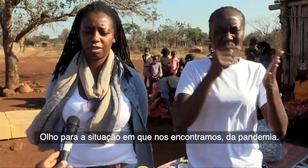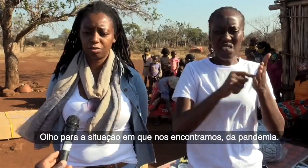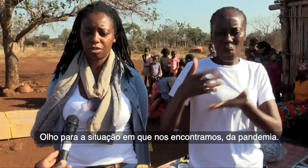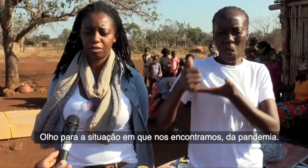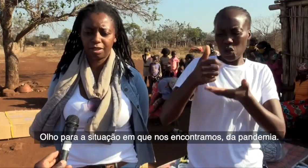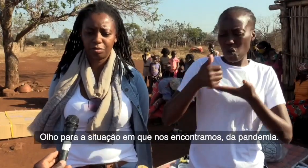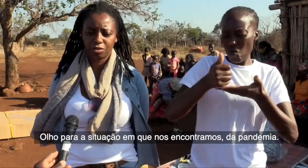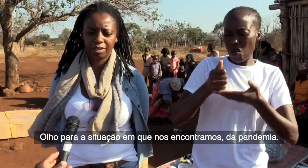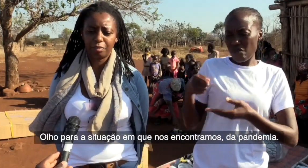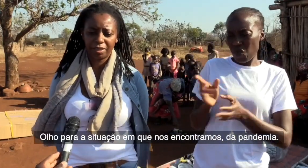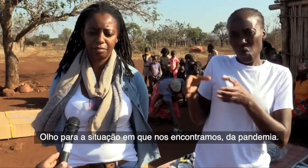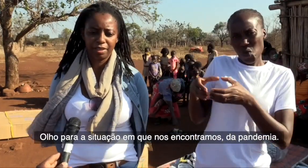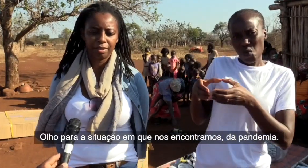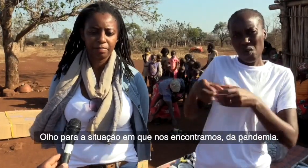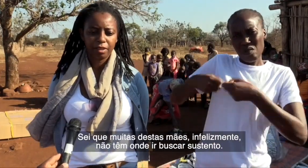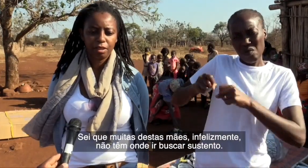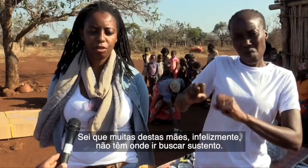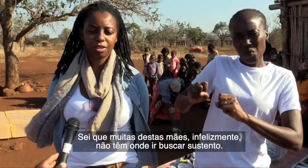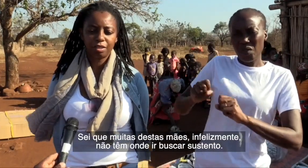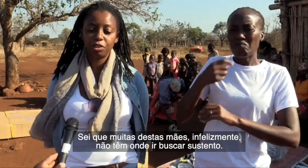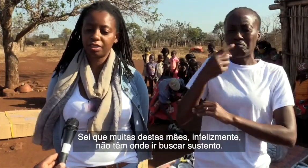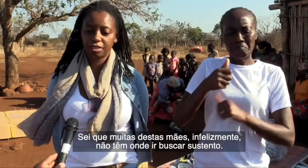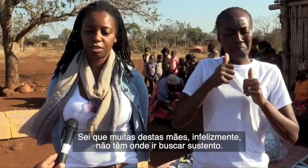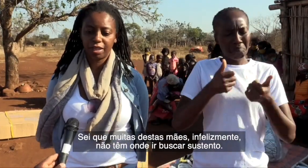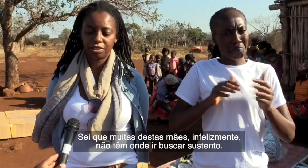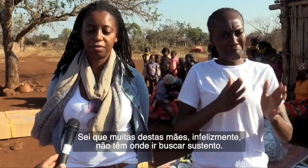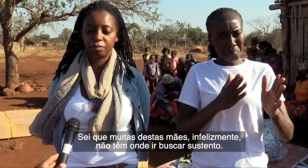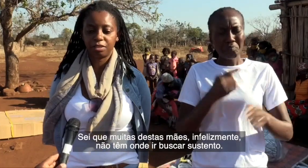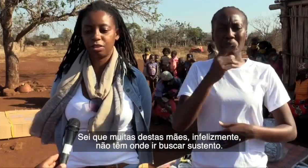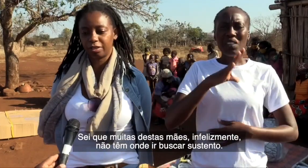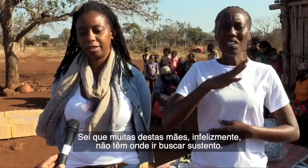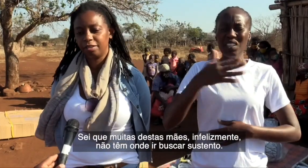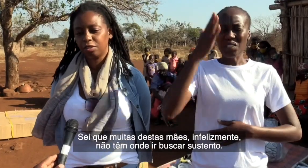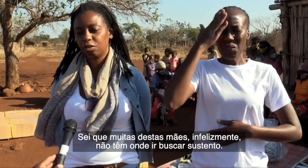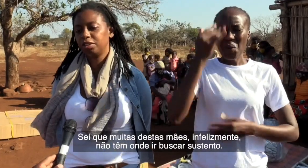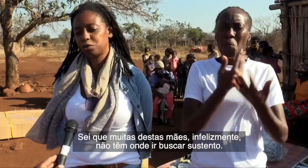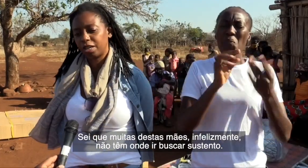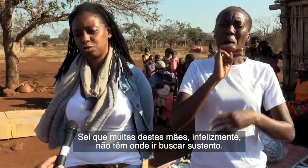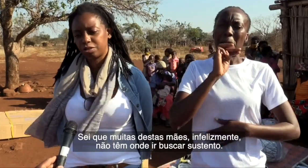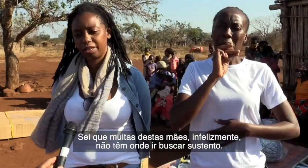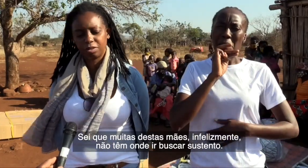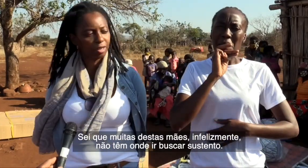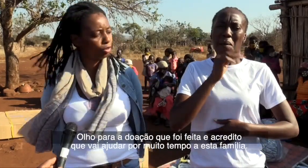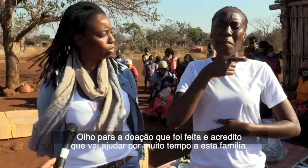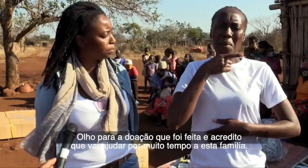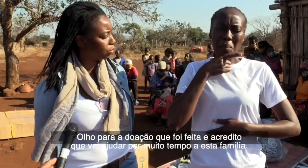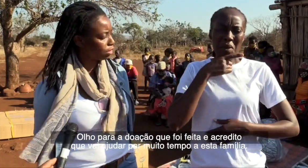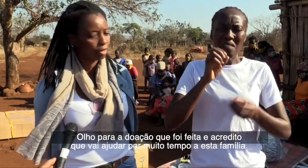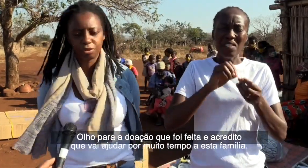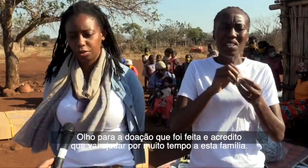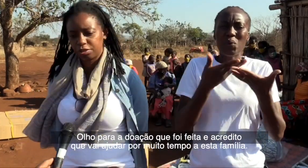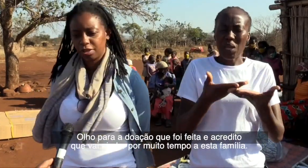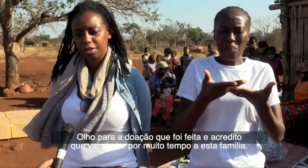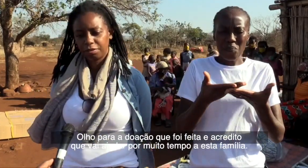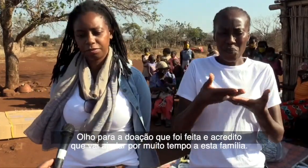para a situação em que nos encontramos, que é a pandemia, e eu sei que muitas destas mães infelizmente não têm onde ir buscar o sustento. Então eu olho para a